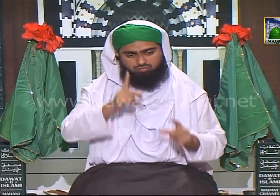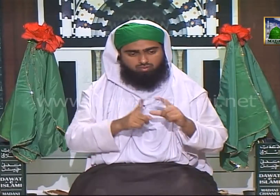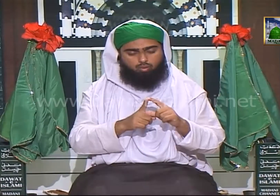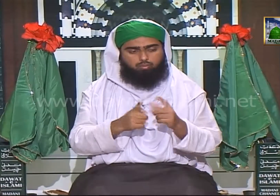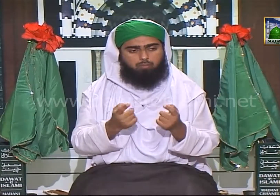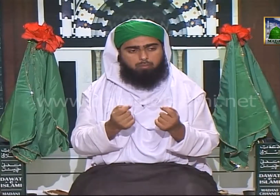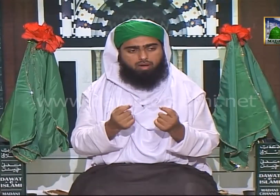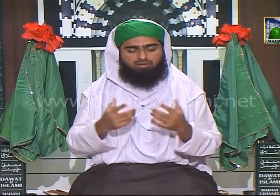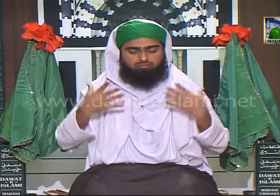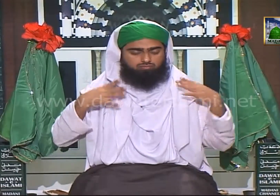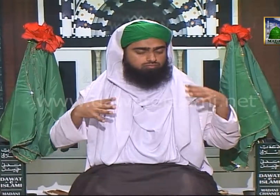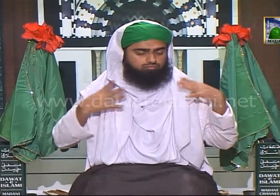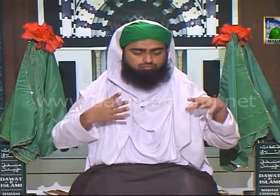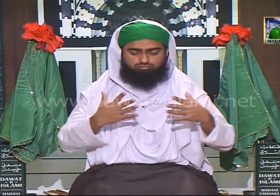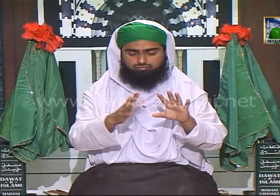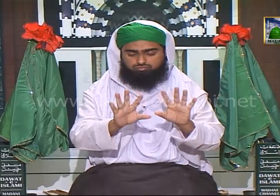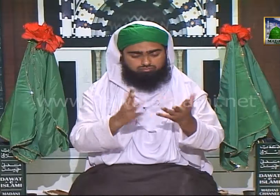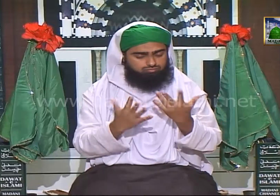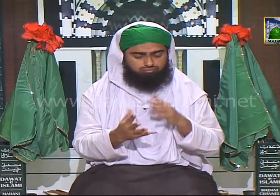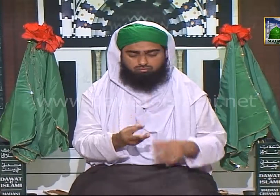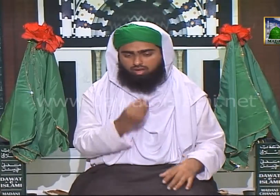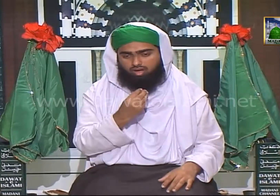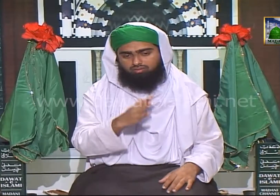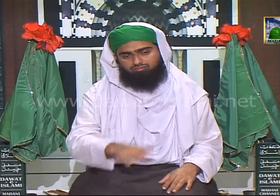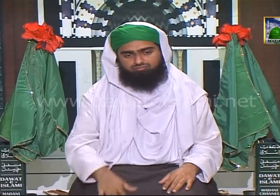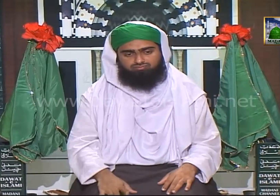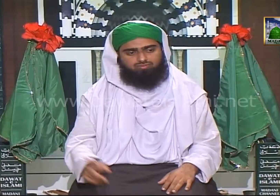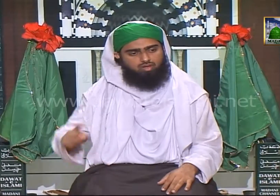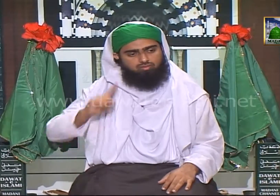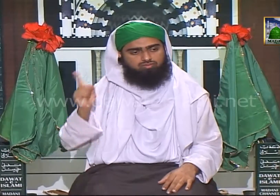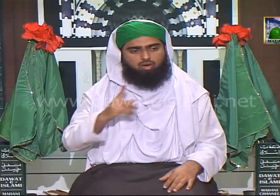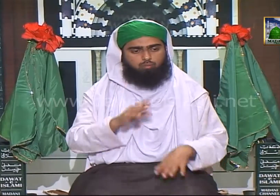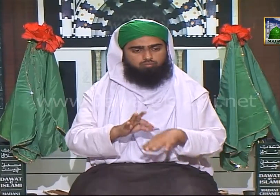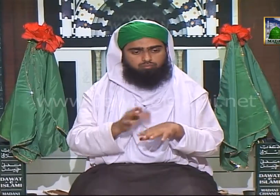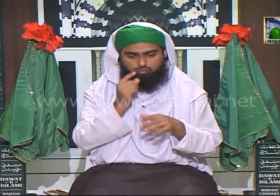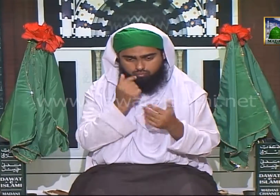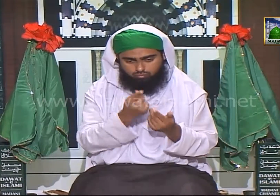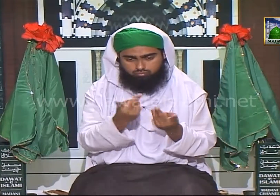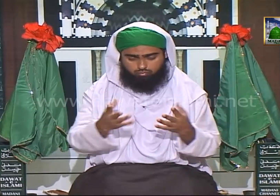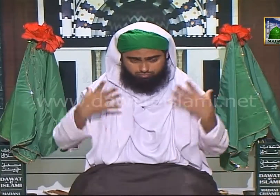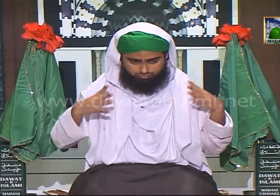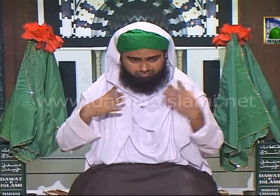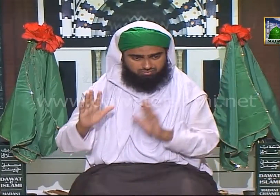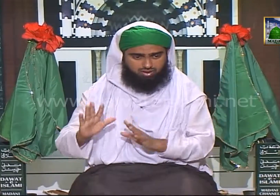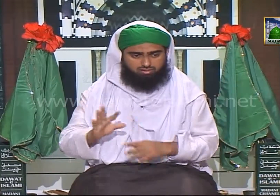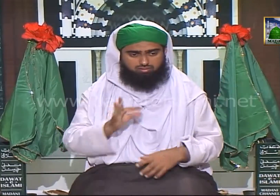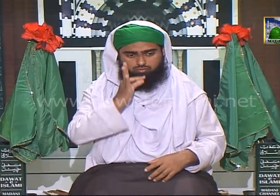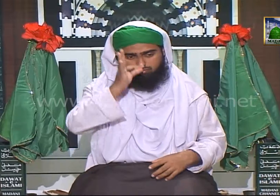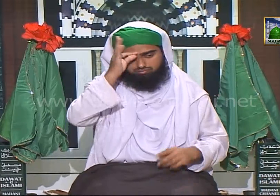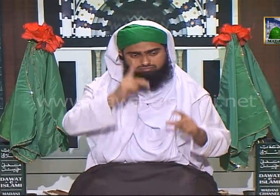نہیں کھاتا. یہ مجھے ذرا اس کی بات عجیب سی لگتی ہے کہ جب سارے لوگ محنت مزدوری کرتے ہوئے داؤد علیہ السلام کیوں محنت مزدوری نہیں کرتے. داؤد علیہ السلام